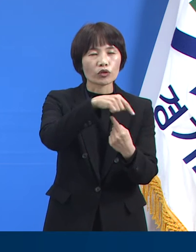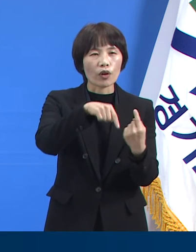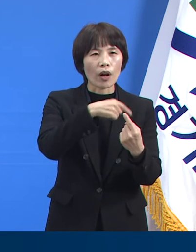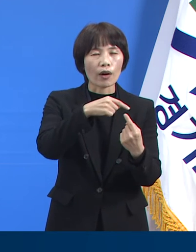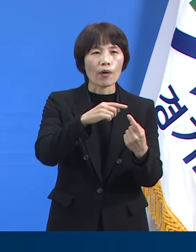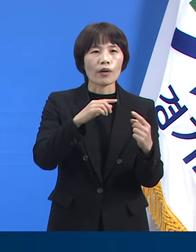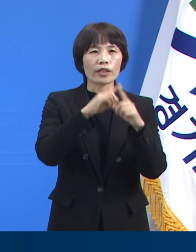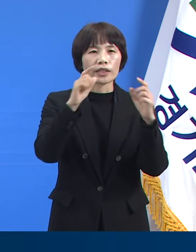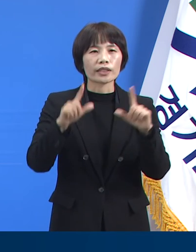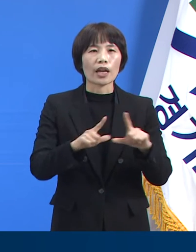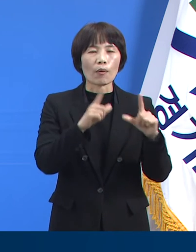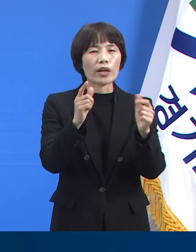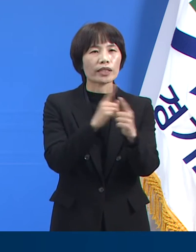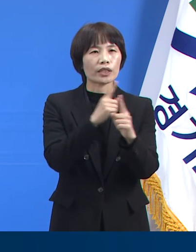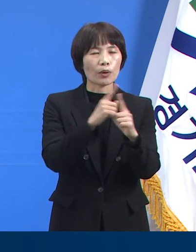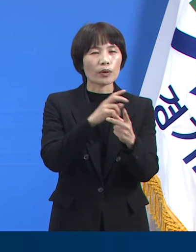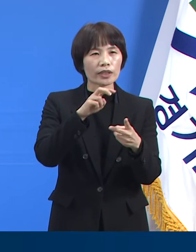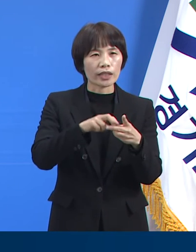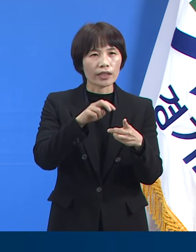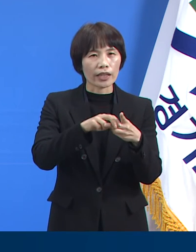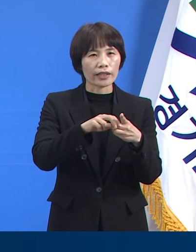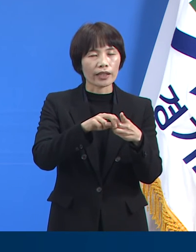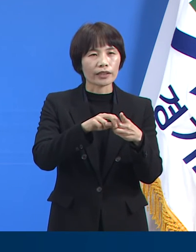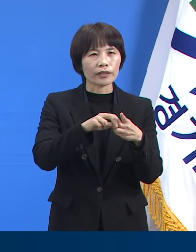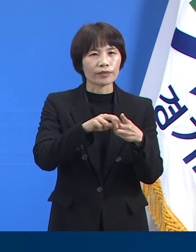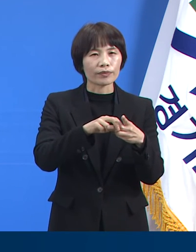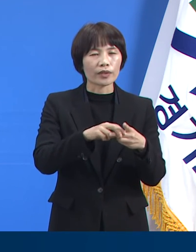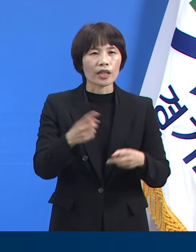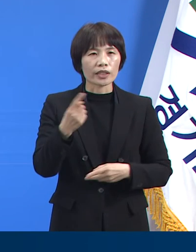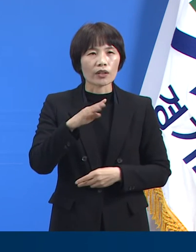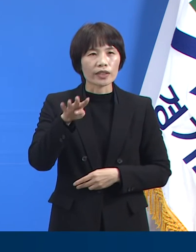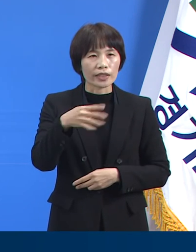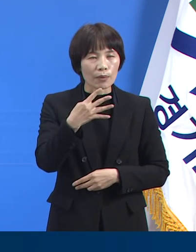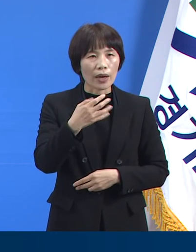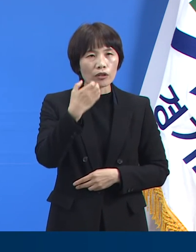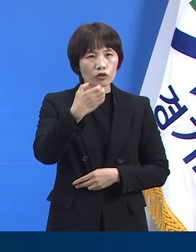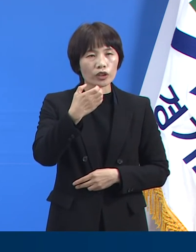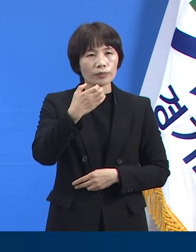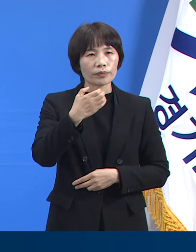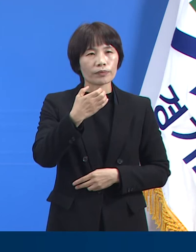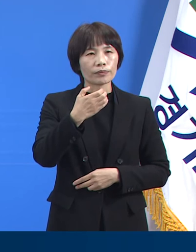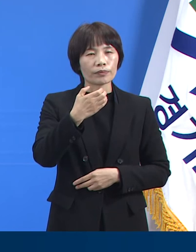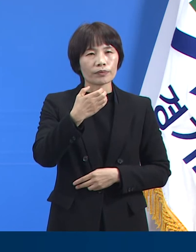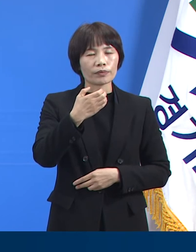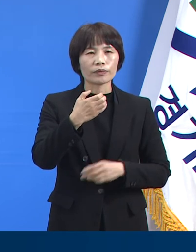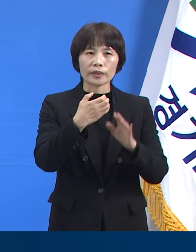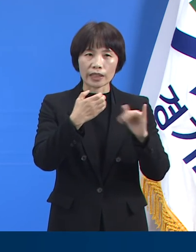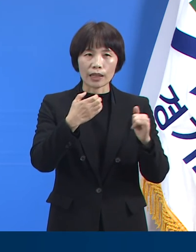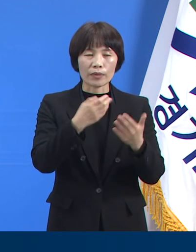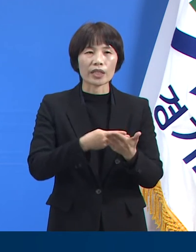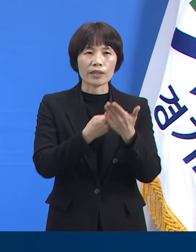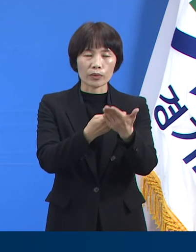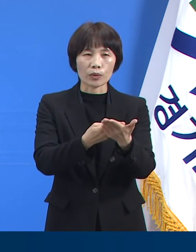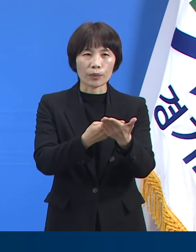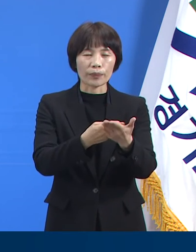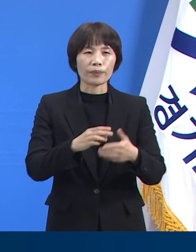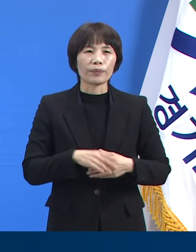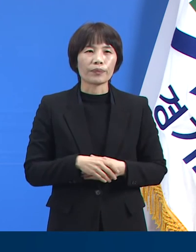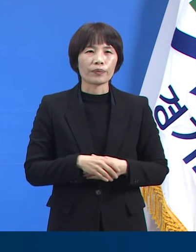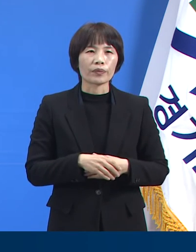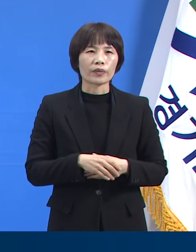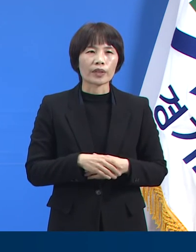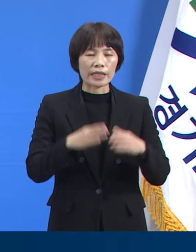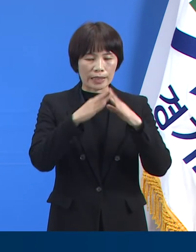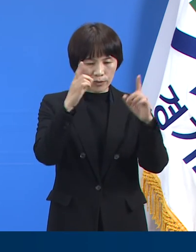10개의 생활치료센터에는 12월 6일 18시 기준 1,490명이 입소해 있습니다. 다음은